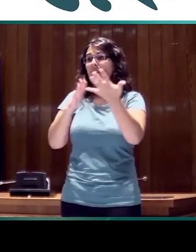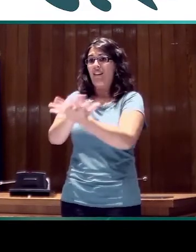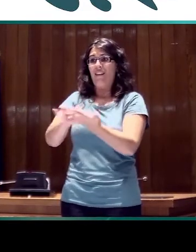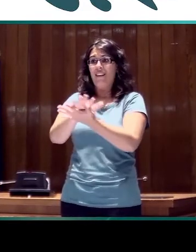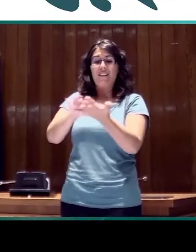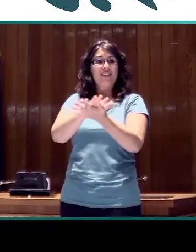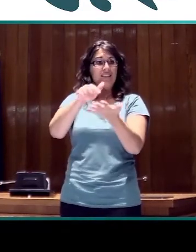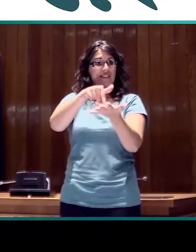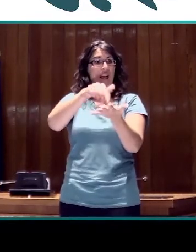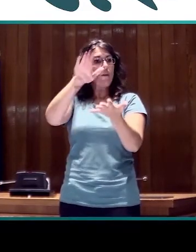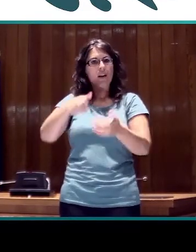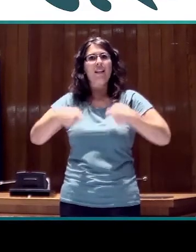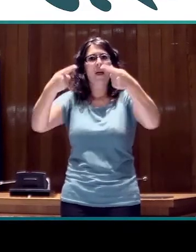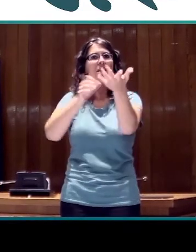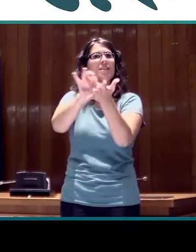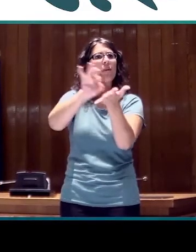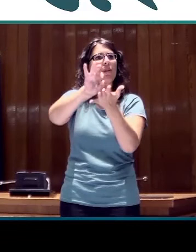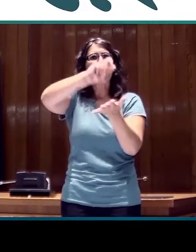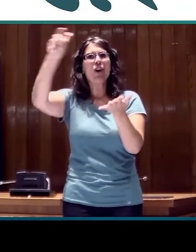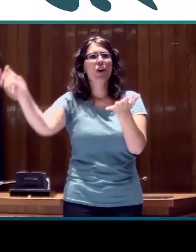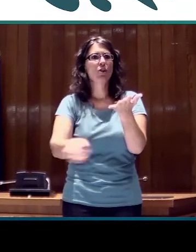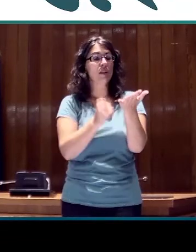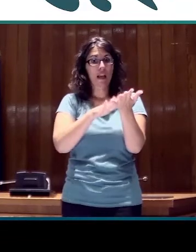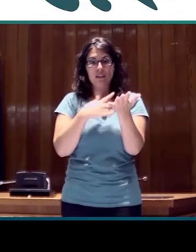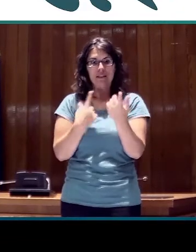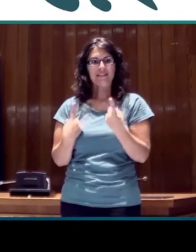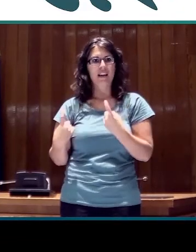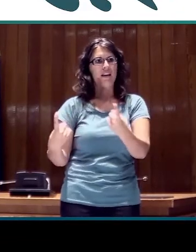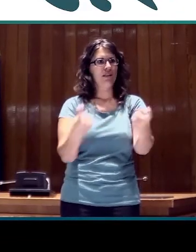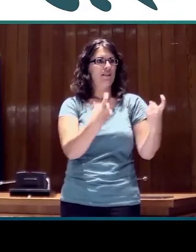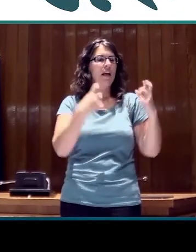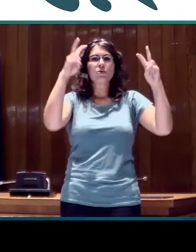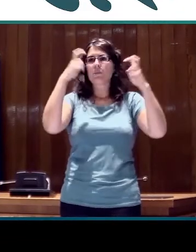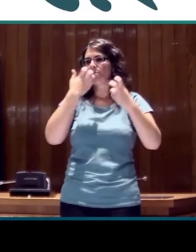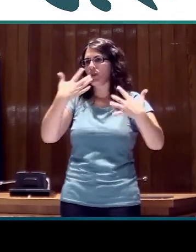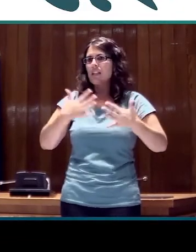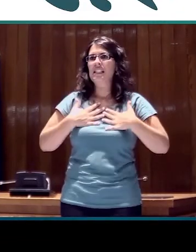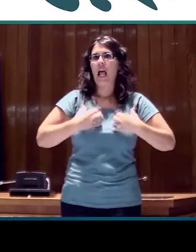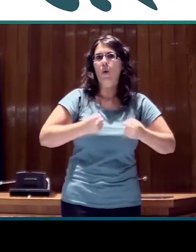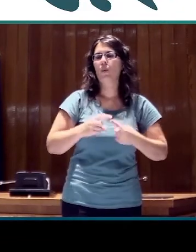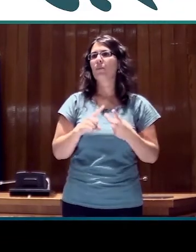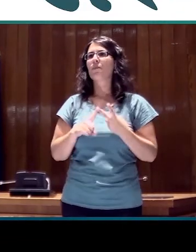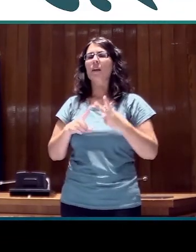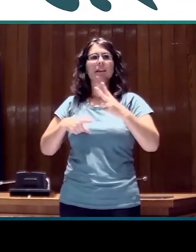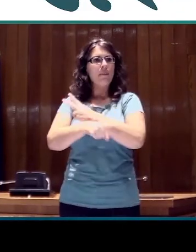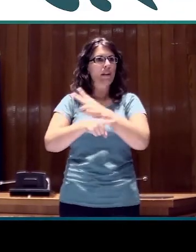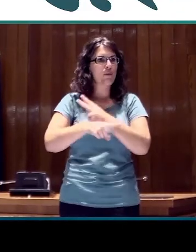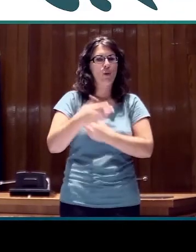servicios que son absolutamente indispensables en materia de salud en materia de tramitación de documentación oficial